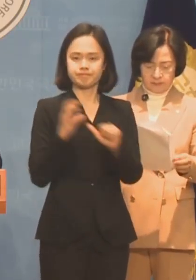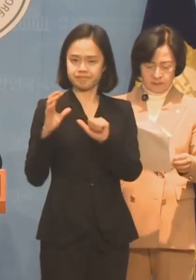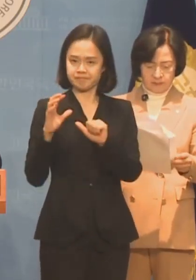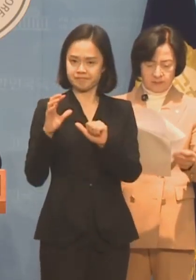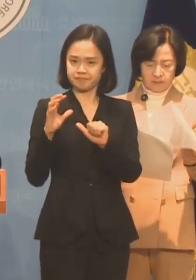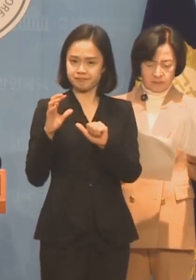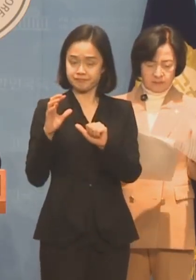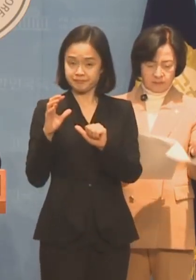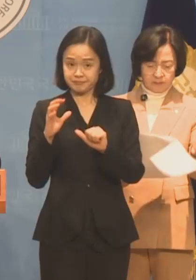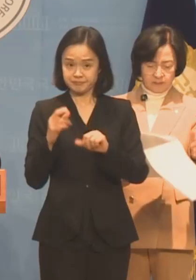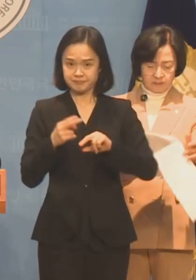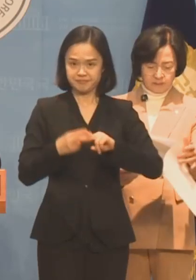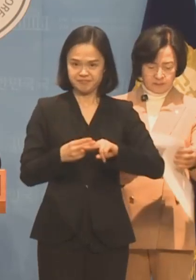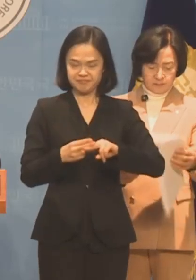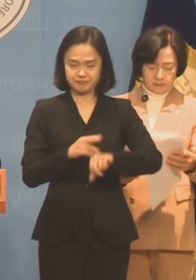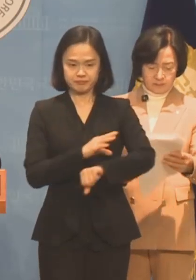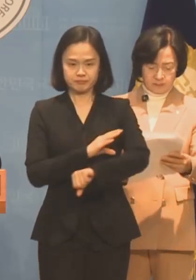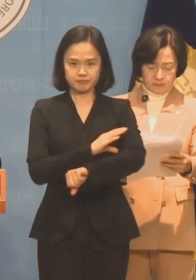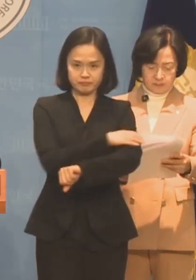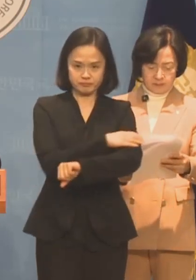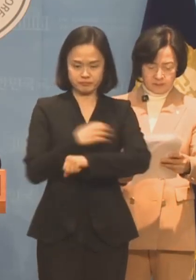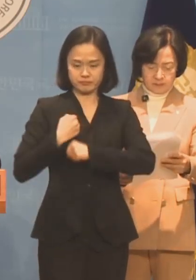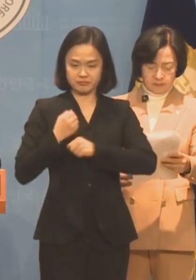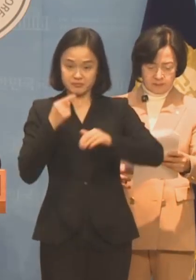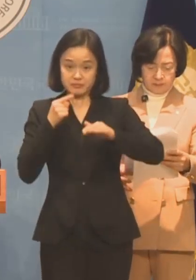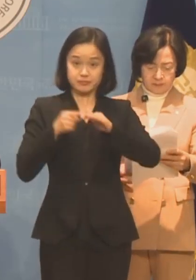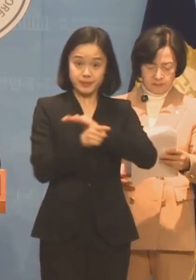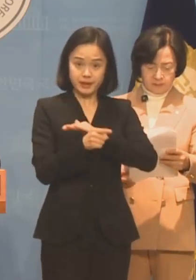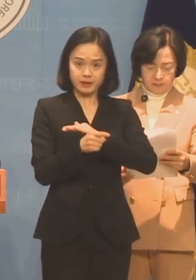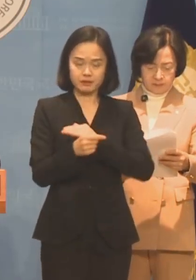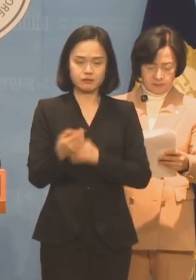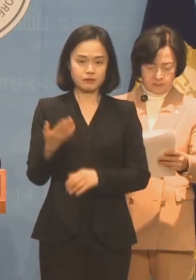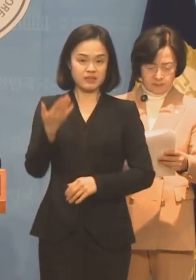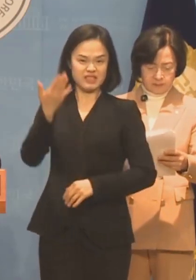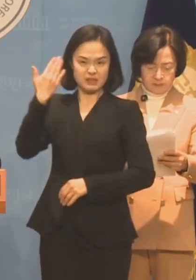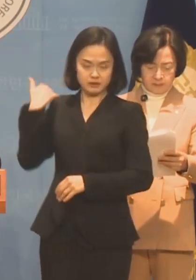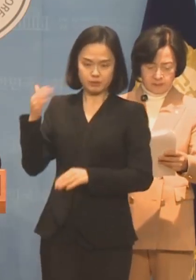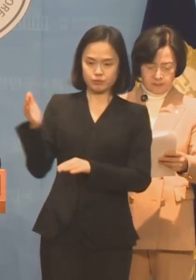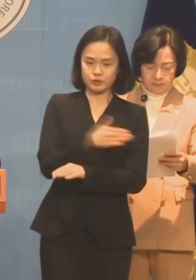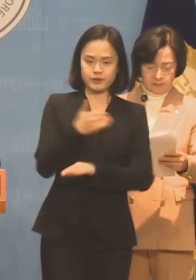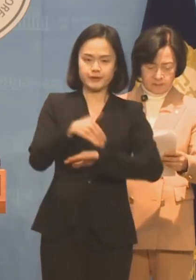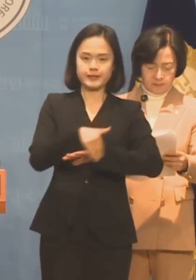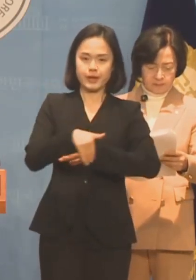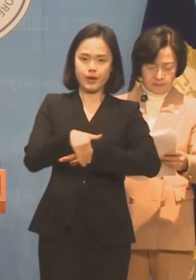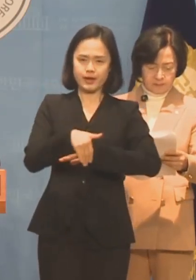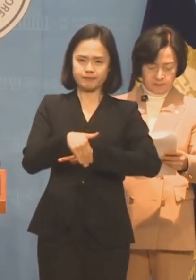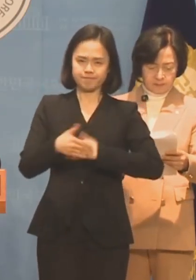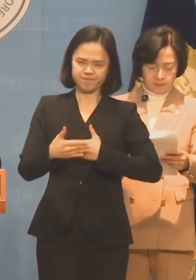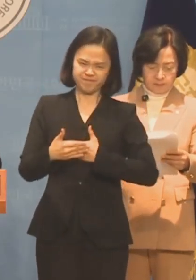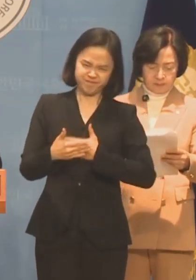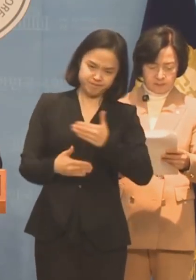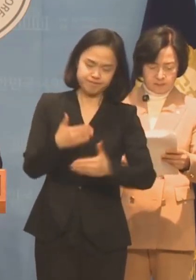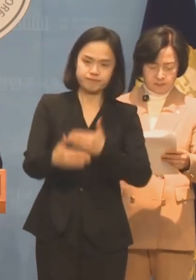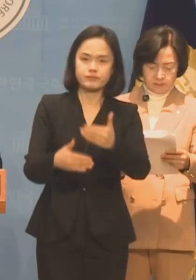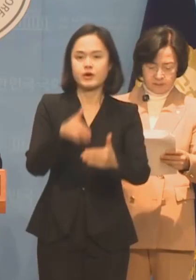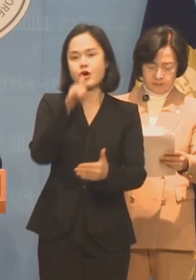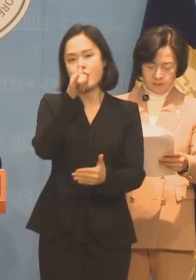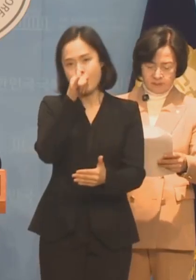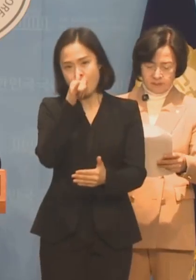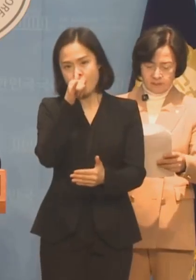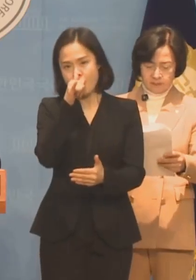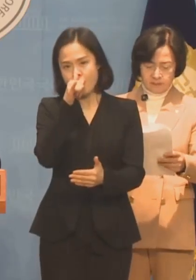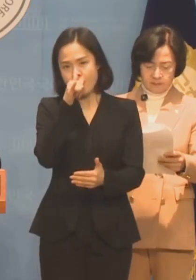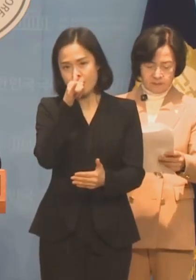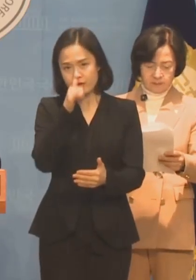지난 2024년 2월부터 체계적으로 준비되었고 총선 직전 본격적으로 움직이려 했던